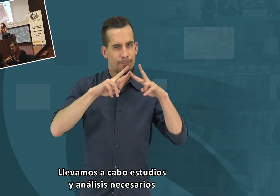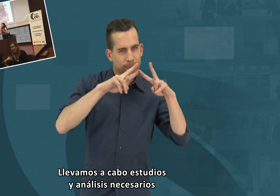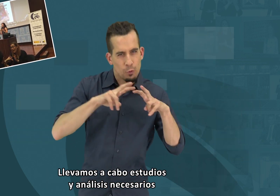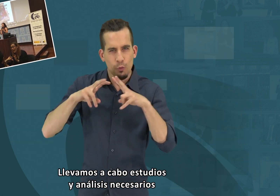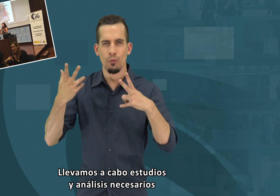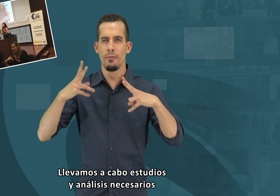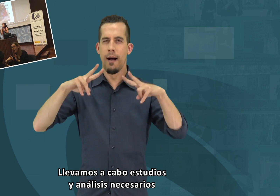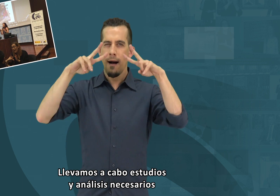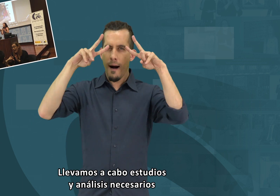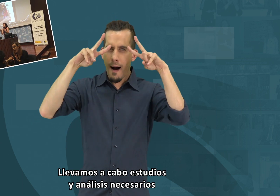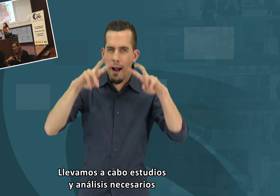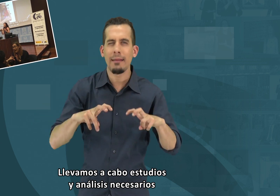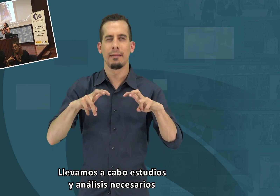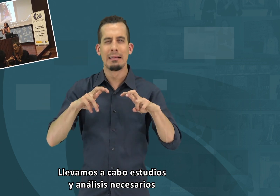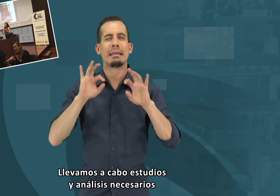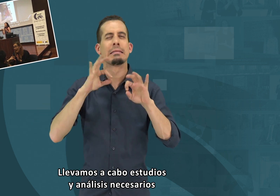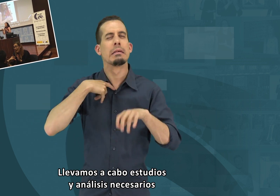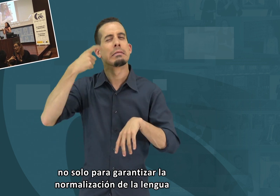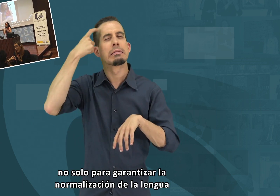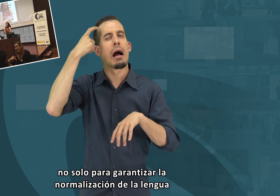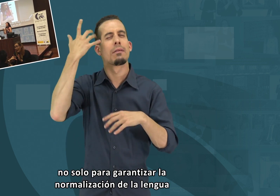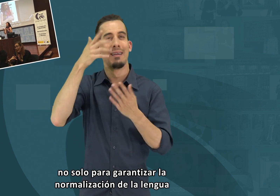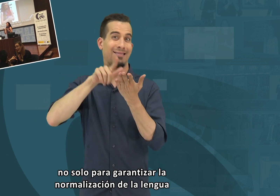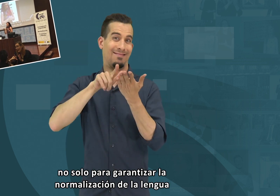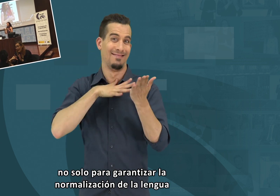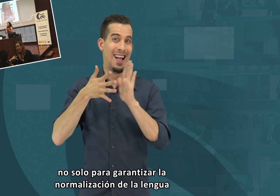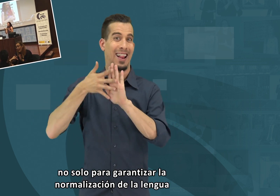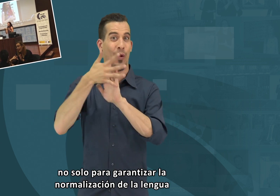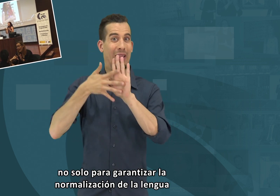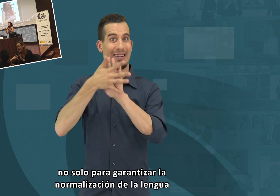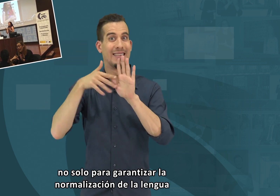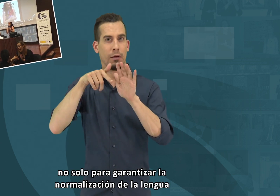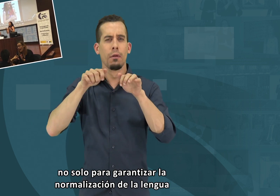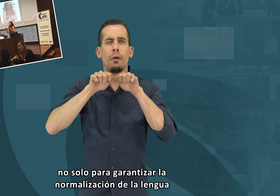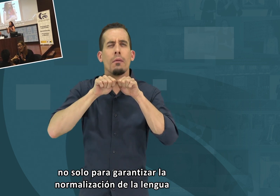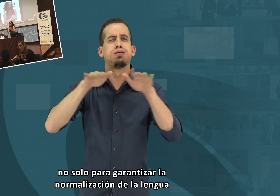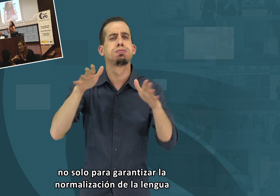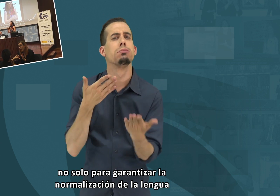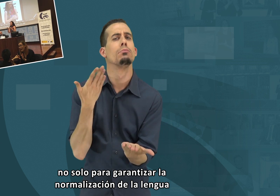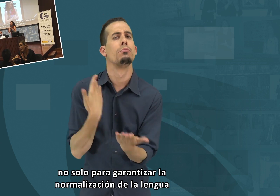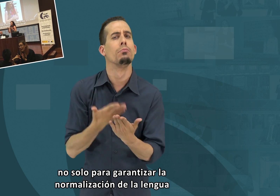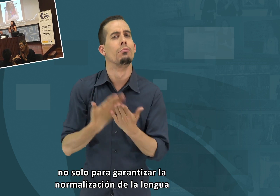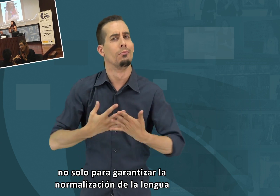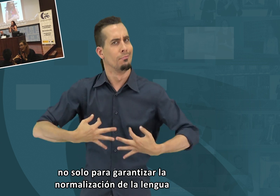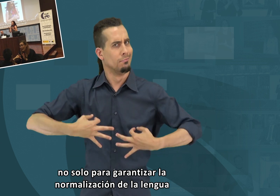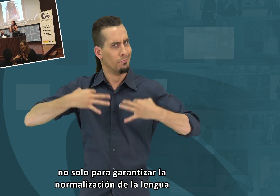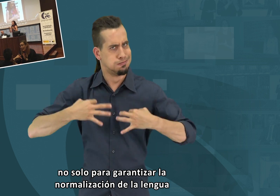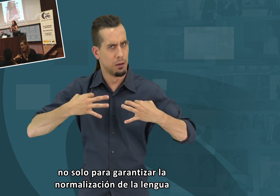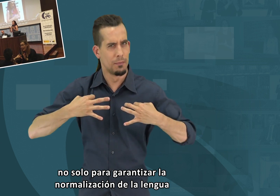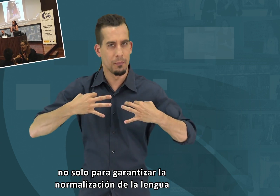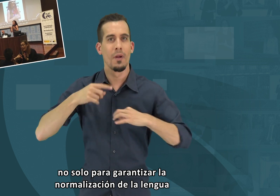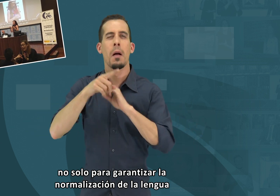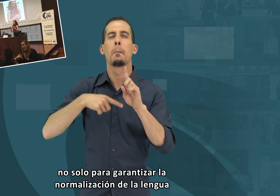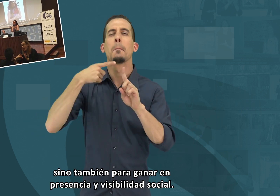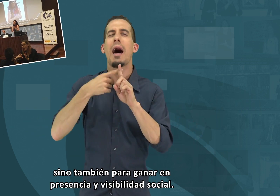Llevamos a cabo estudios y análisis necesarios no solo para garantizar la normalización de la lengua, sino